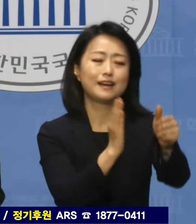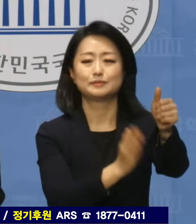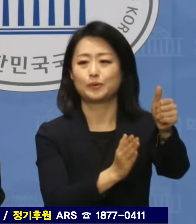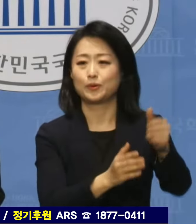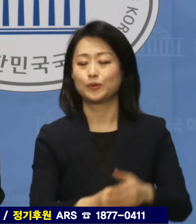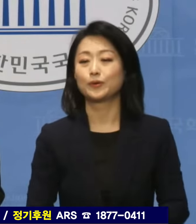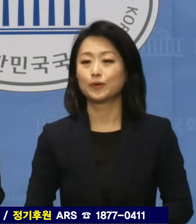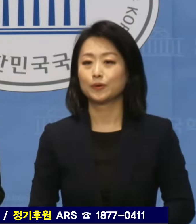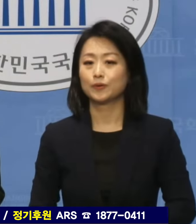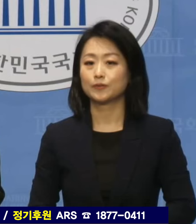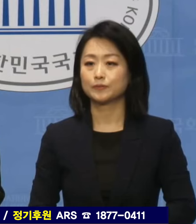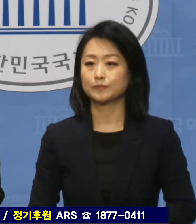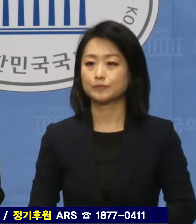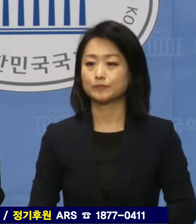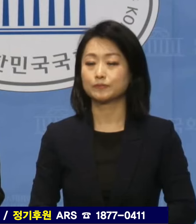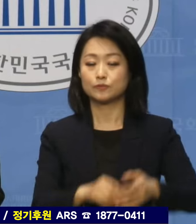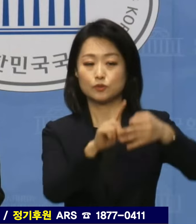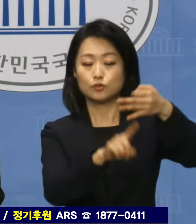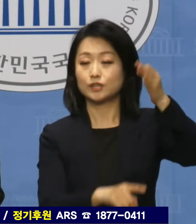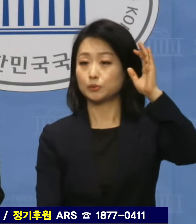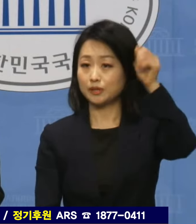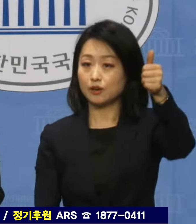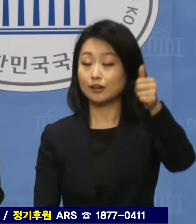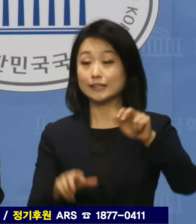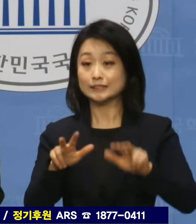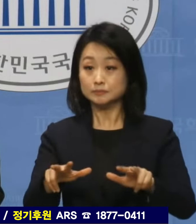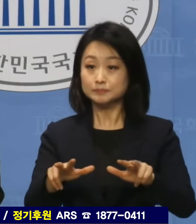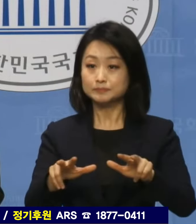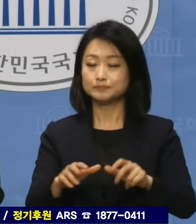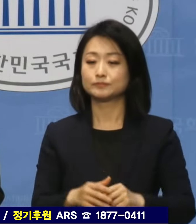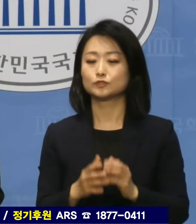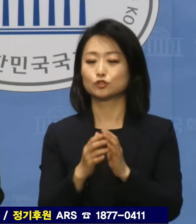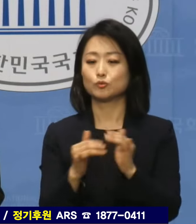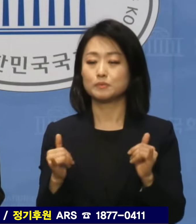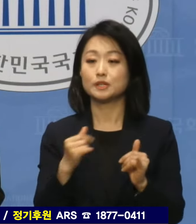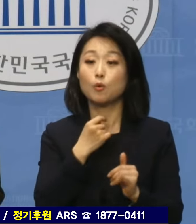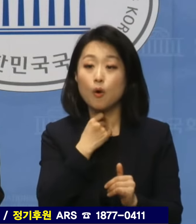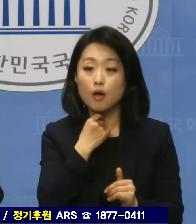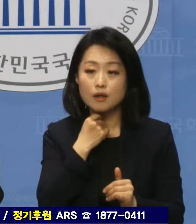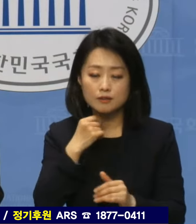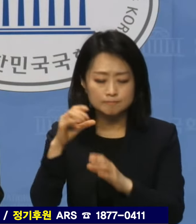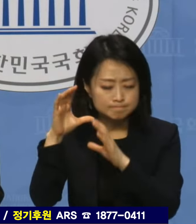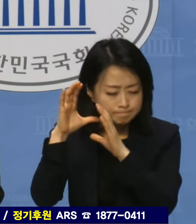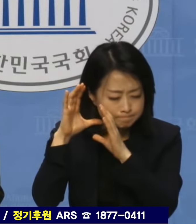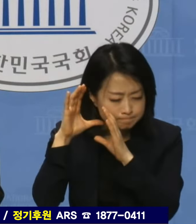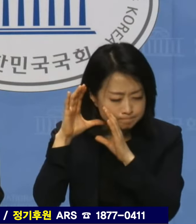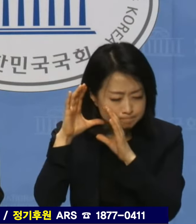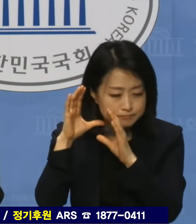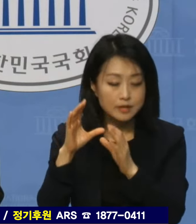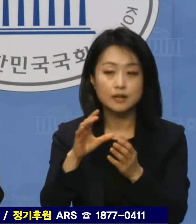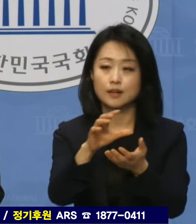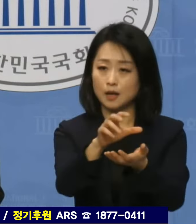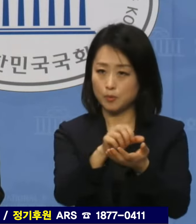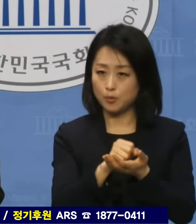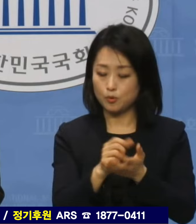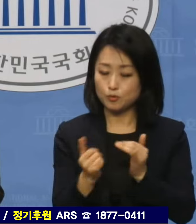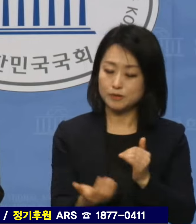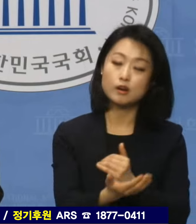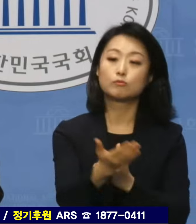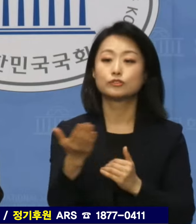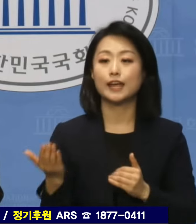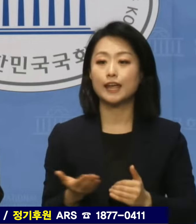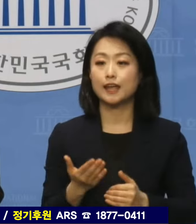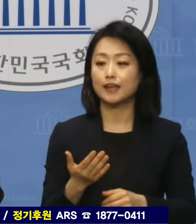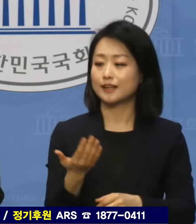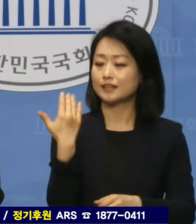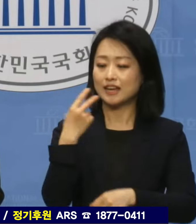그만하십시오. 윤석열 대통령은 지금이라도 국민의 목소리를 경청하며 국민께